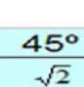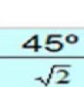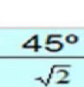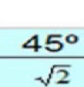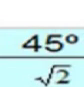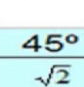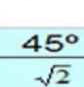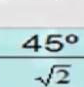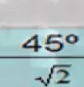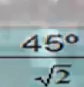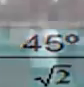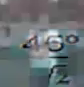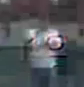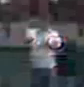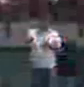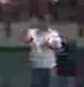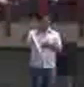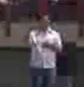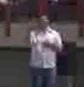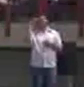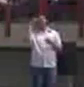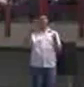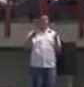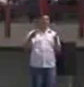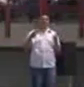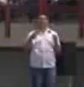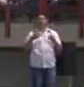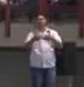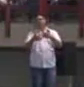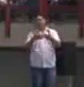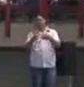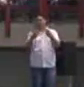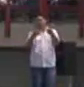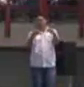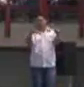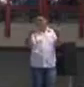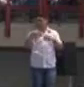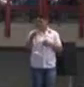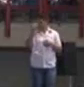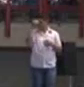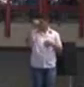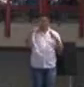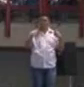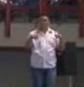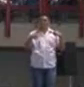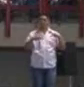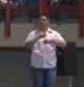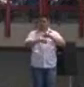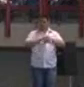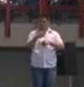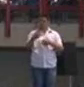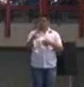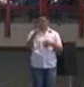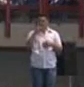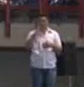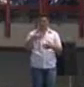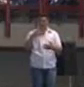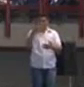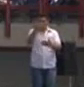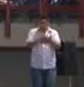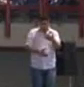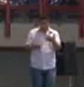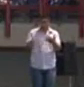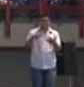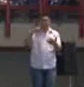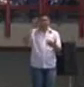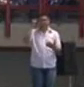umas musiquinhas para tentar memorizar. Independente da maneira como você vai memorizar, você não pode chegar na hora da prova sem saber